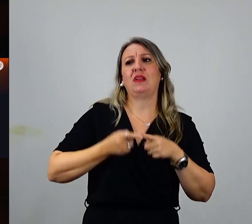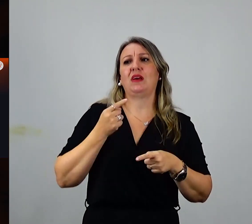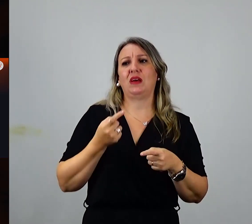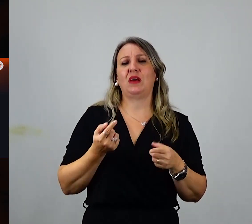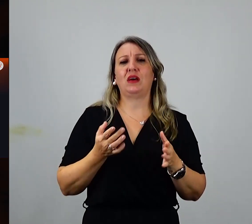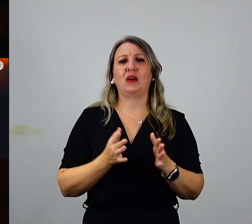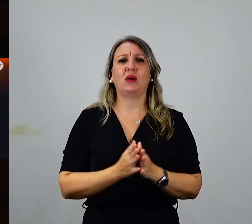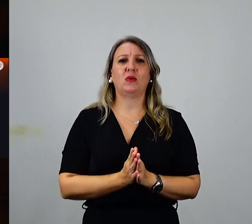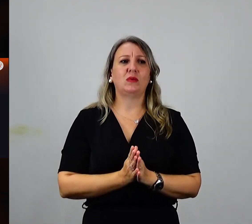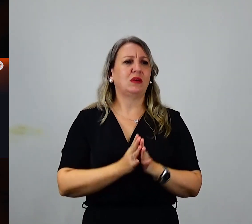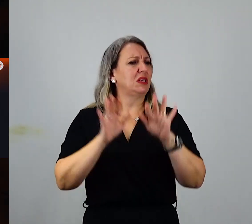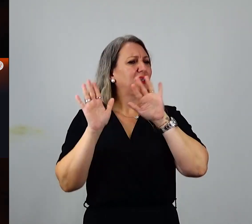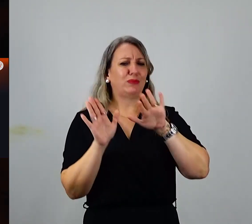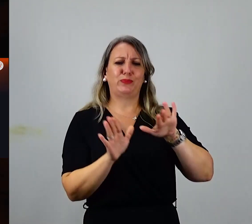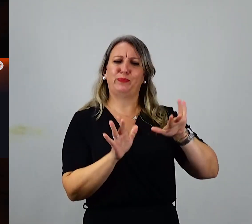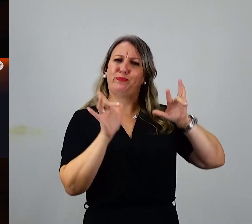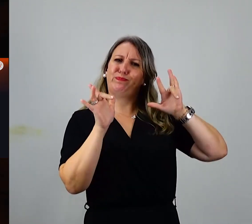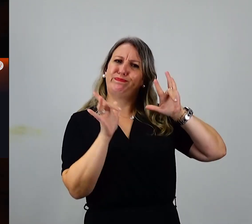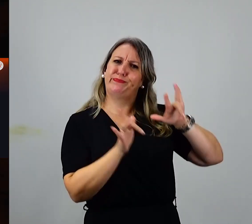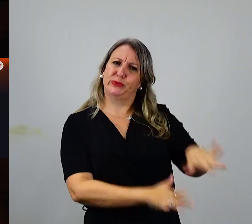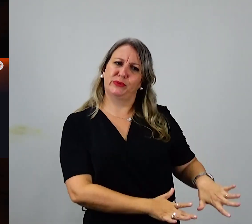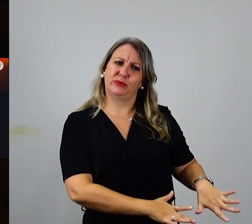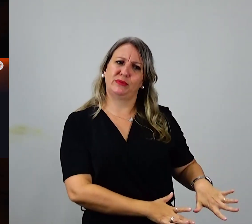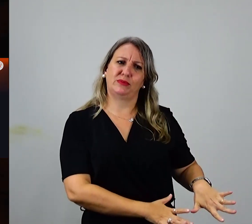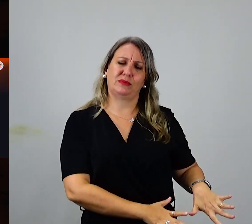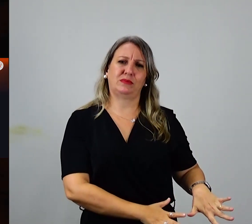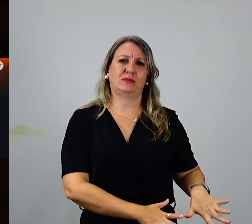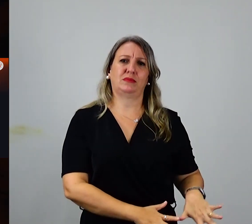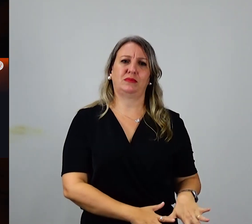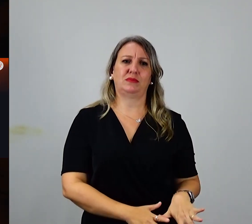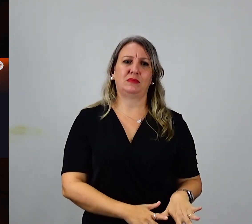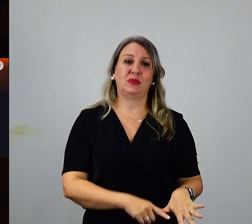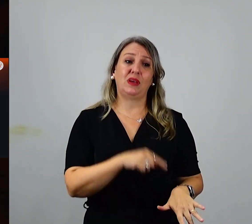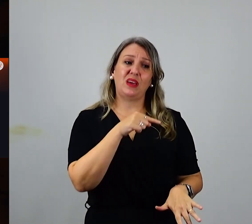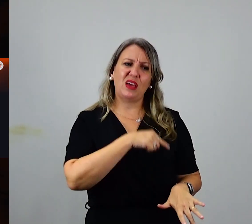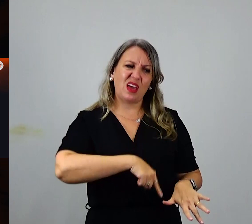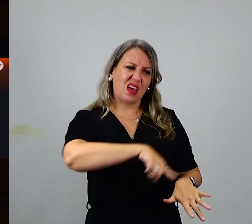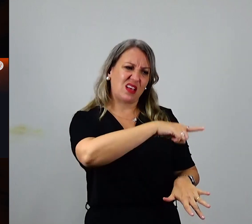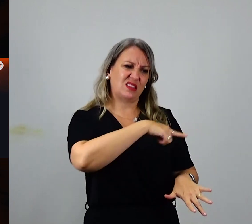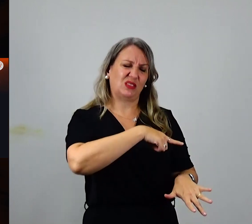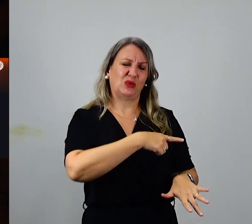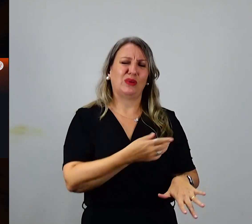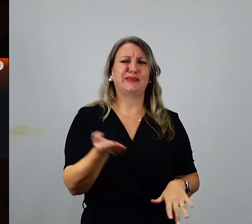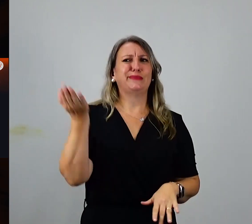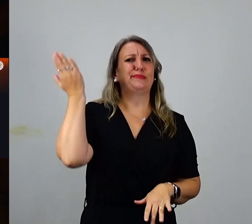Todas essas coisas são coisas da lagarta ainda.